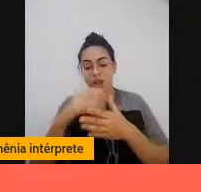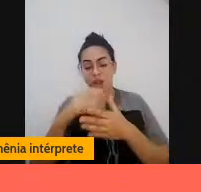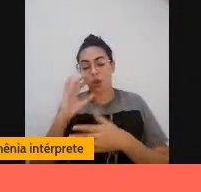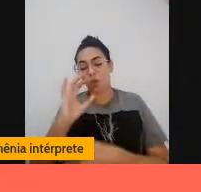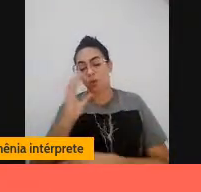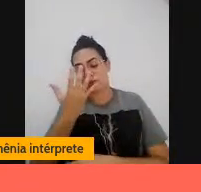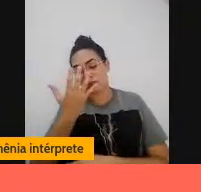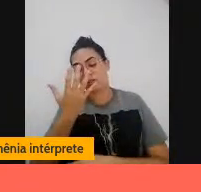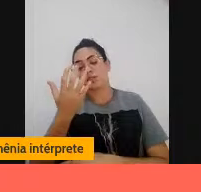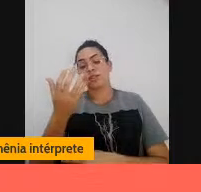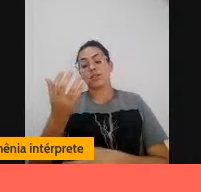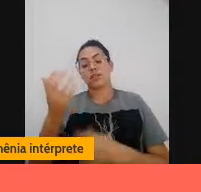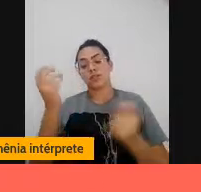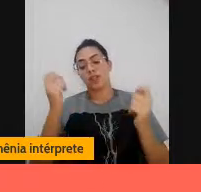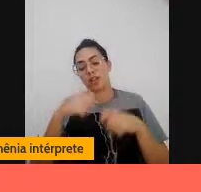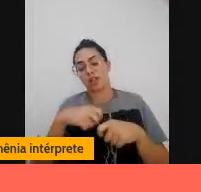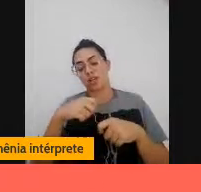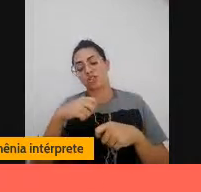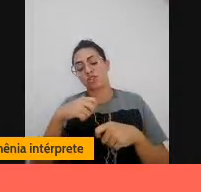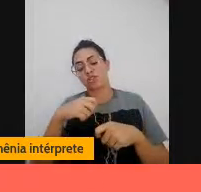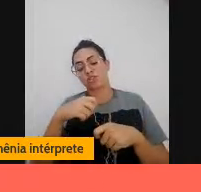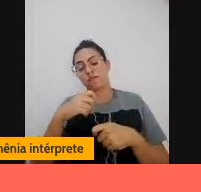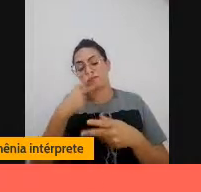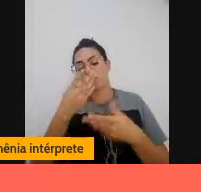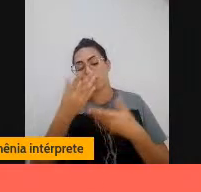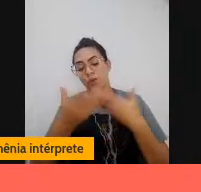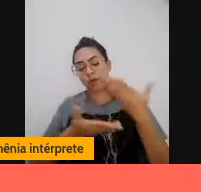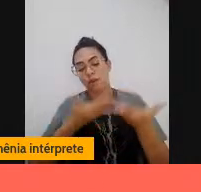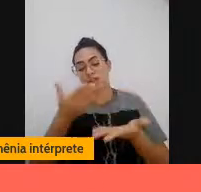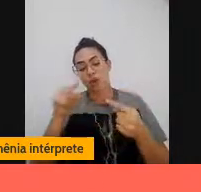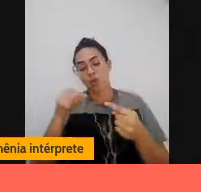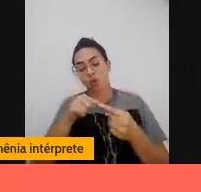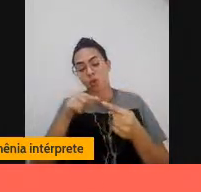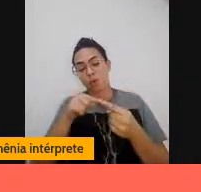tivesse condições de atender o objetivo comum.